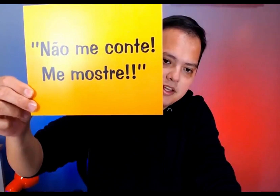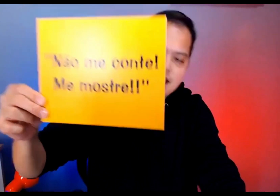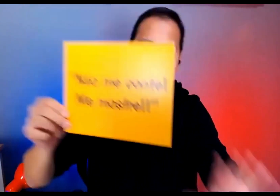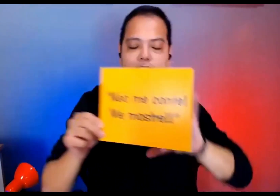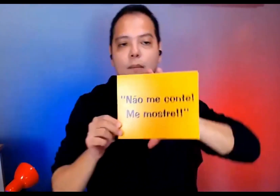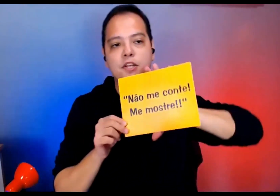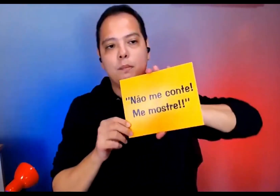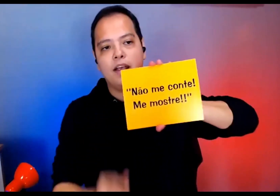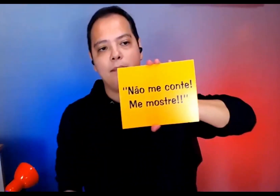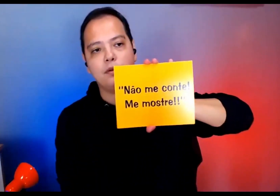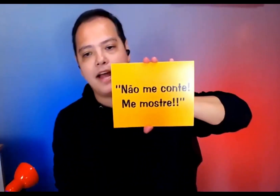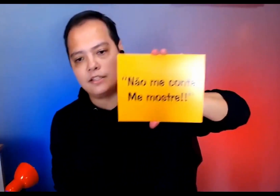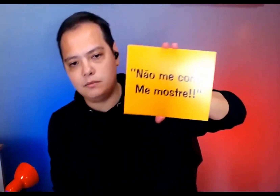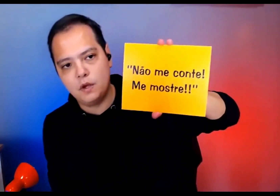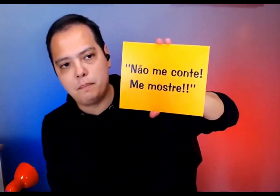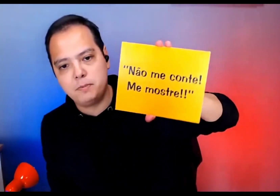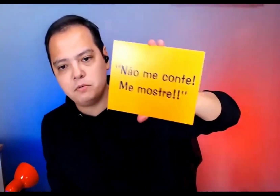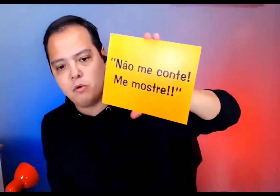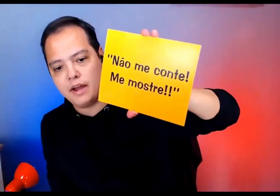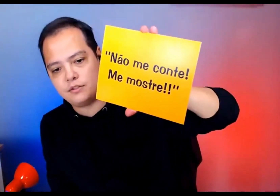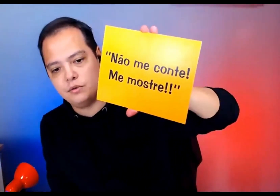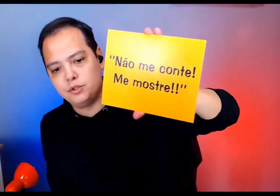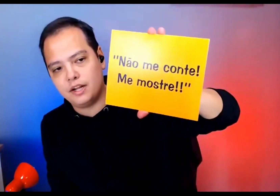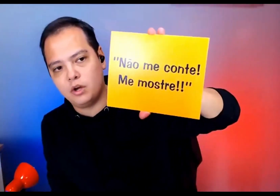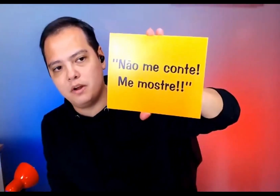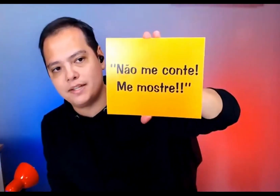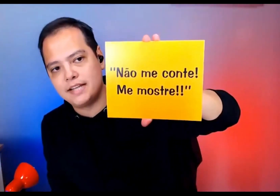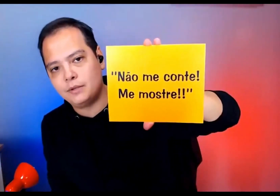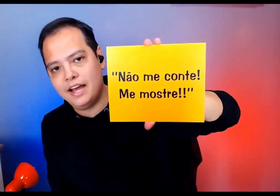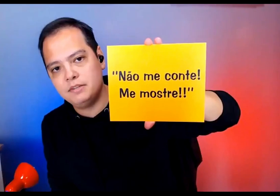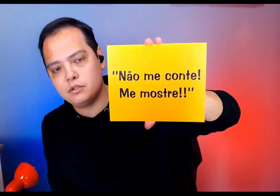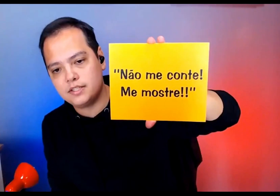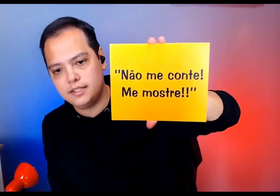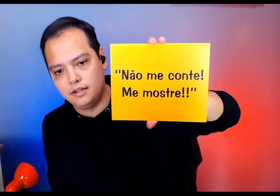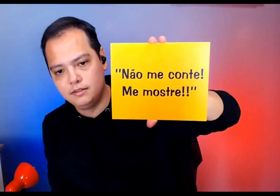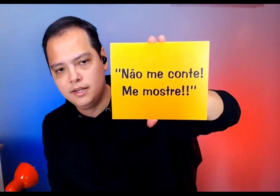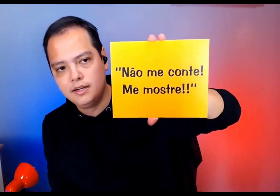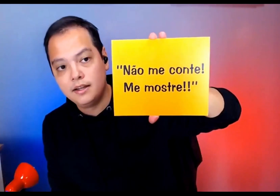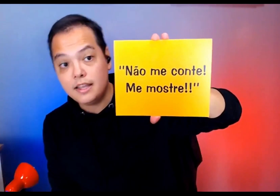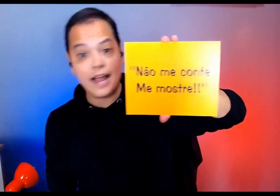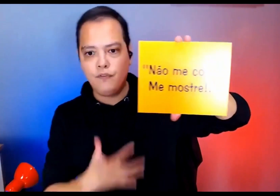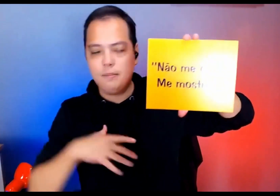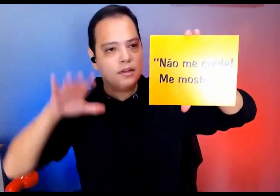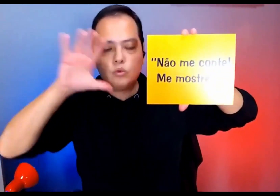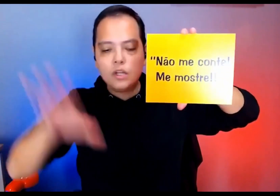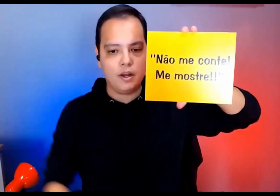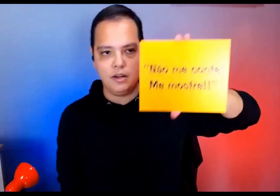Isso daqui eu aprendi com uma amiga minha do teatro. Eu participei de um congresso de oratório ano passado e ela me ensinou isso daqui, ó. E aí eu falei, tem tudo a ver com a língua de